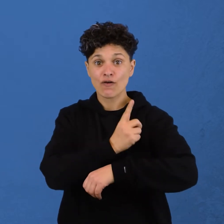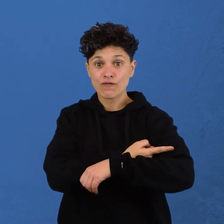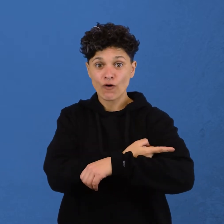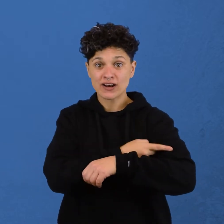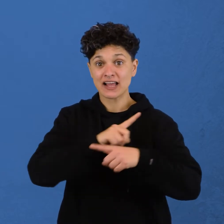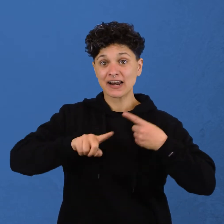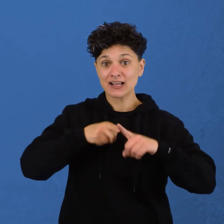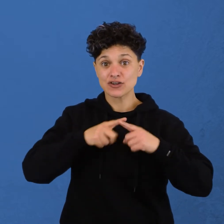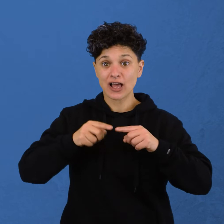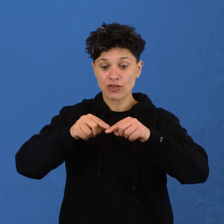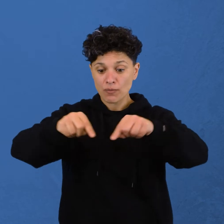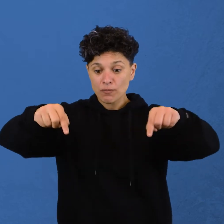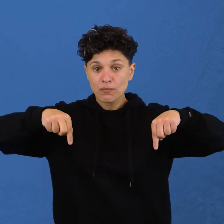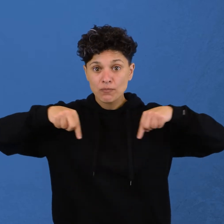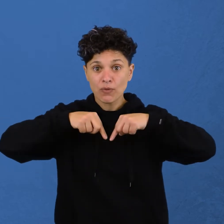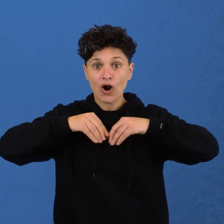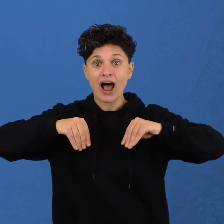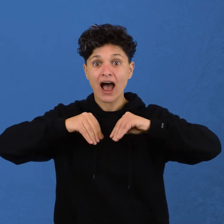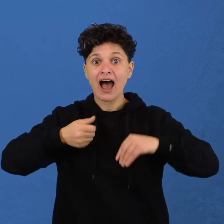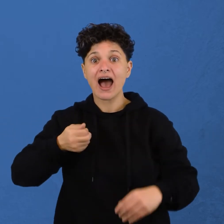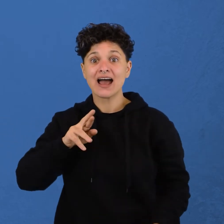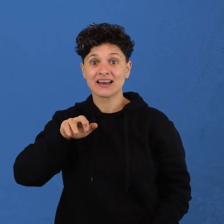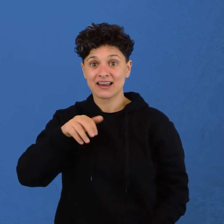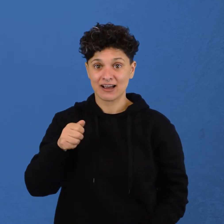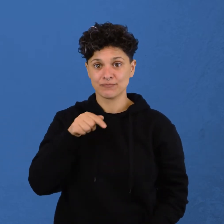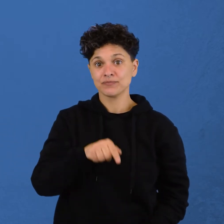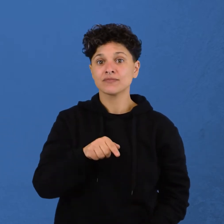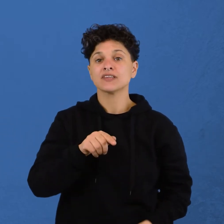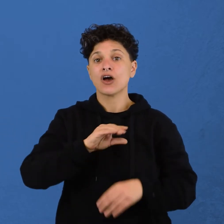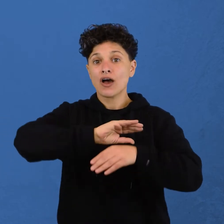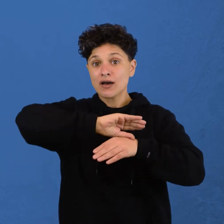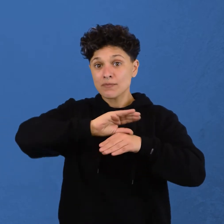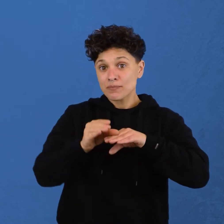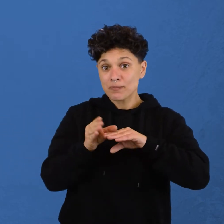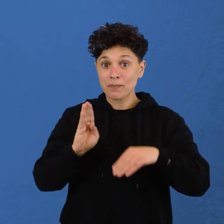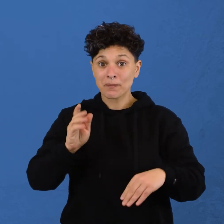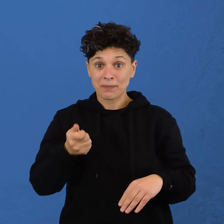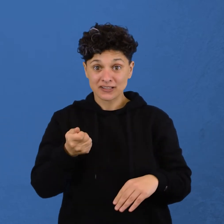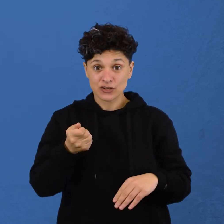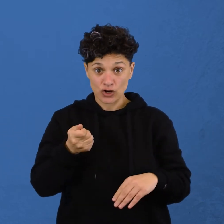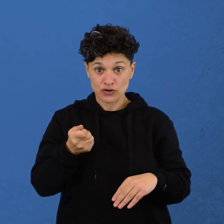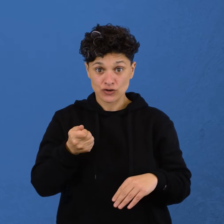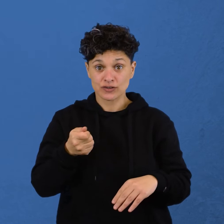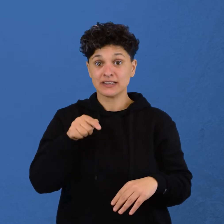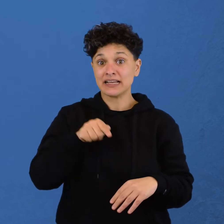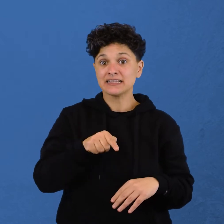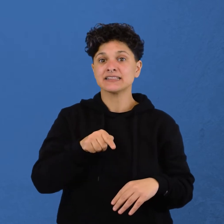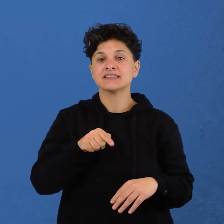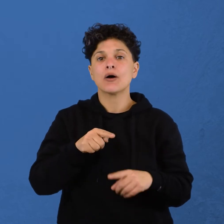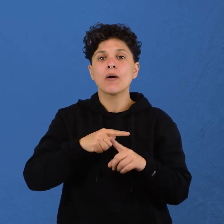La presión ejercida por la atmósfera sobre la Tierra, llamada presión atmosférica, se mide con un